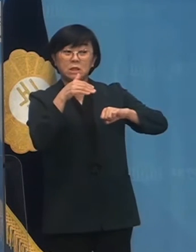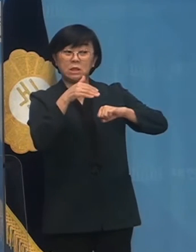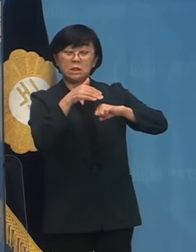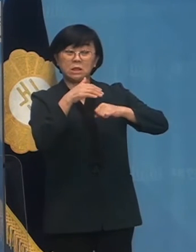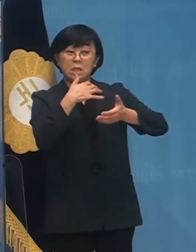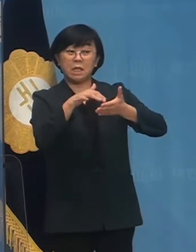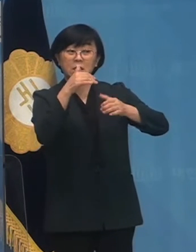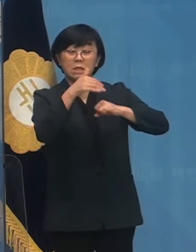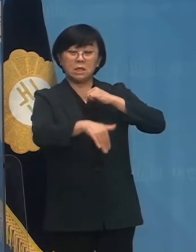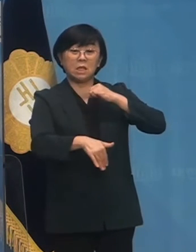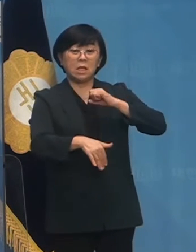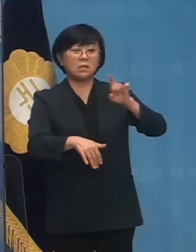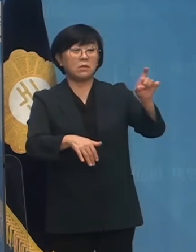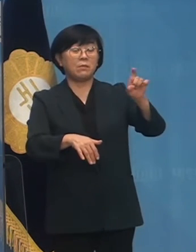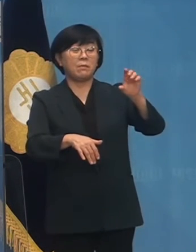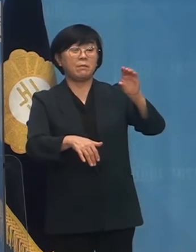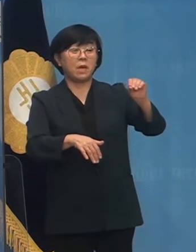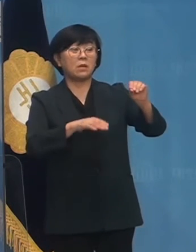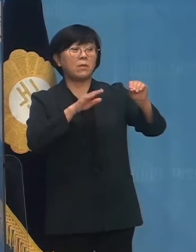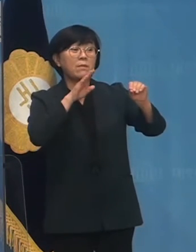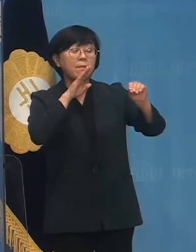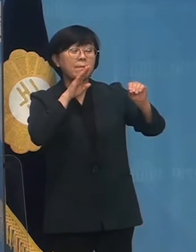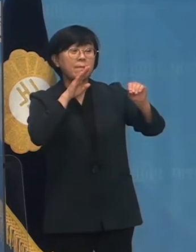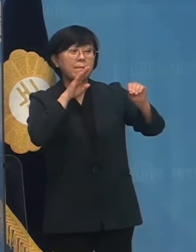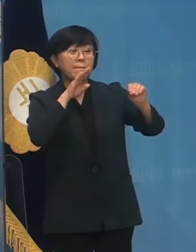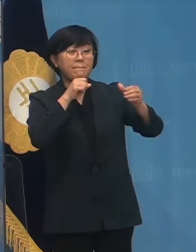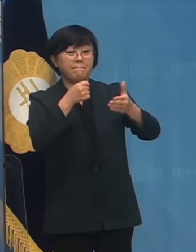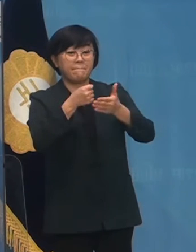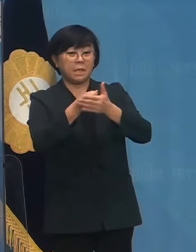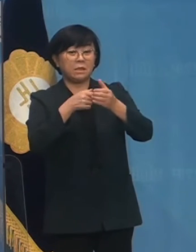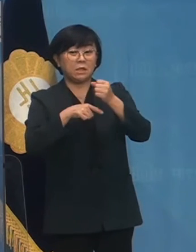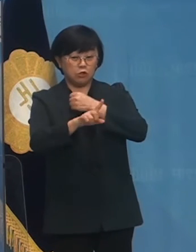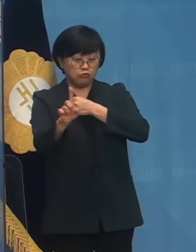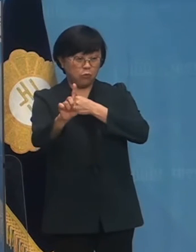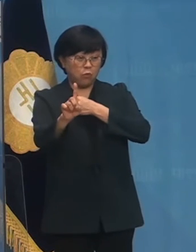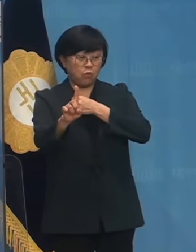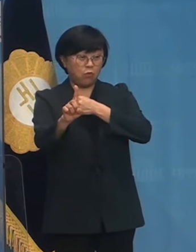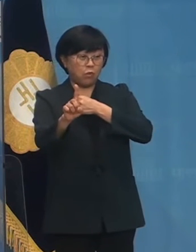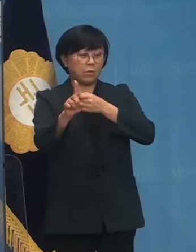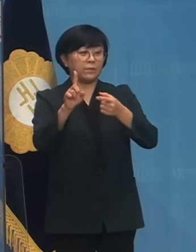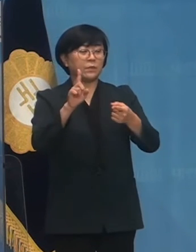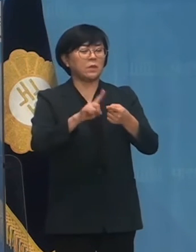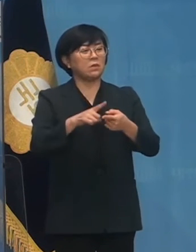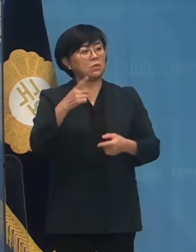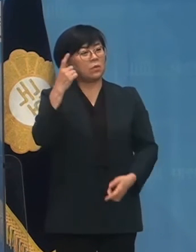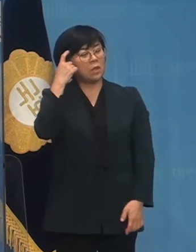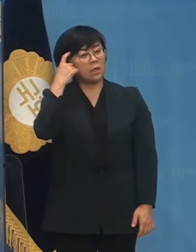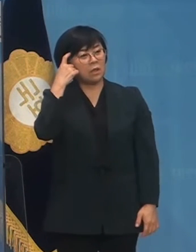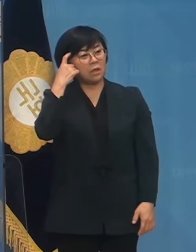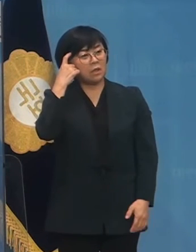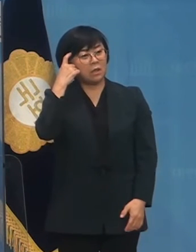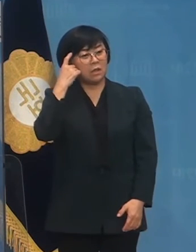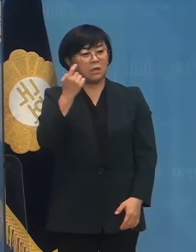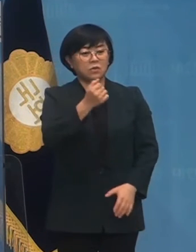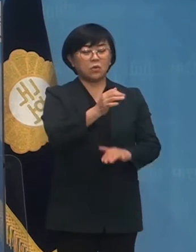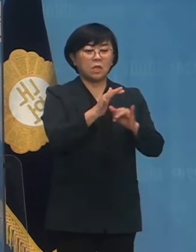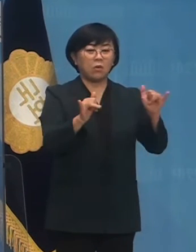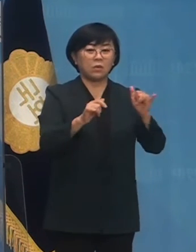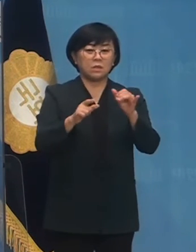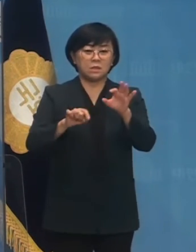다음에 손실보상에 10만원밖에 안 됐을 밖에 없는 그런 이유, 도대체 소상공인